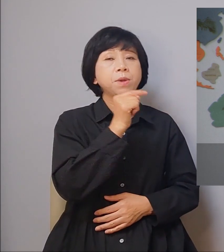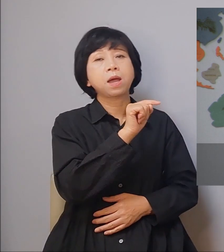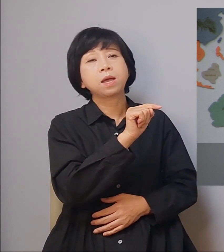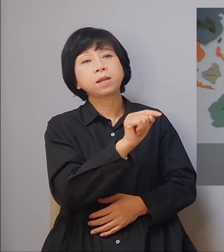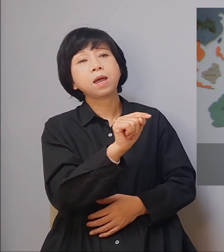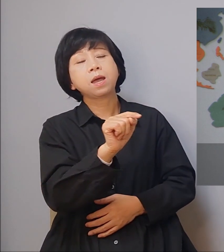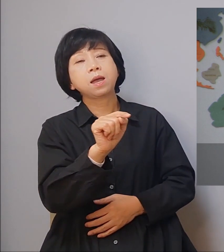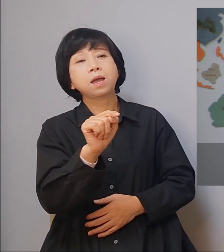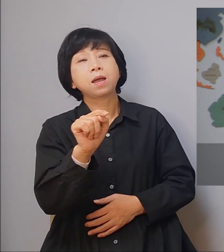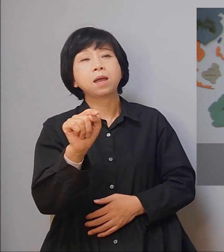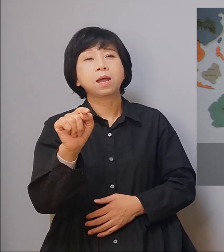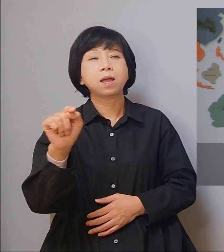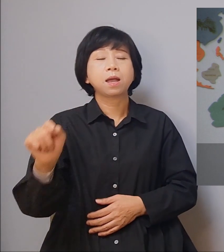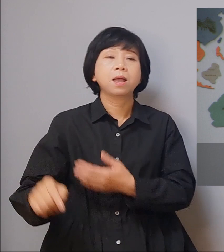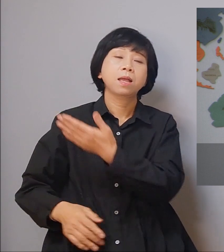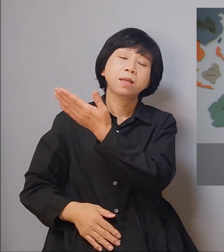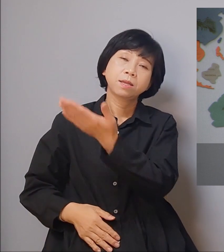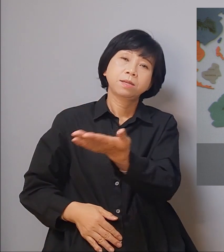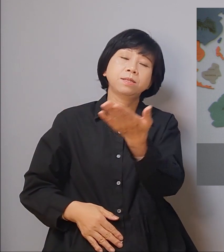조심하라.